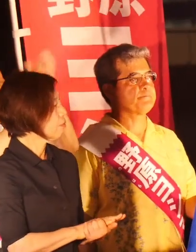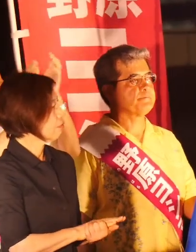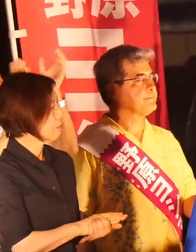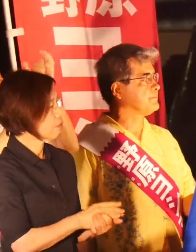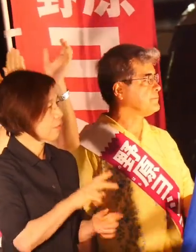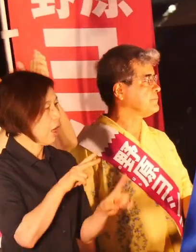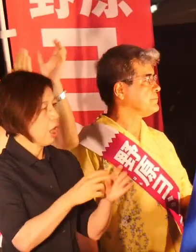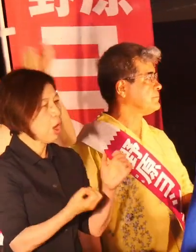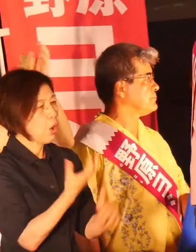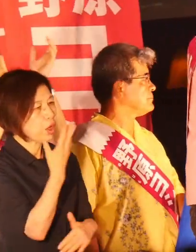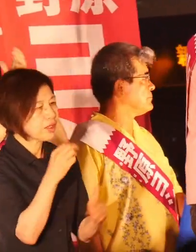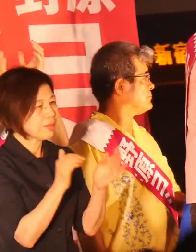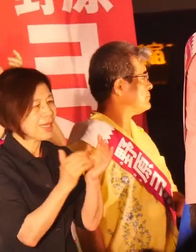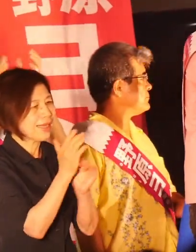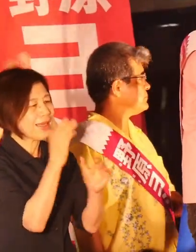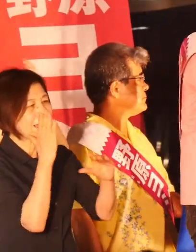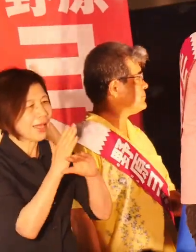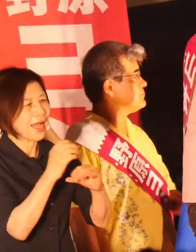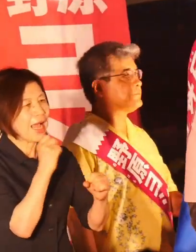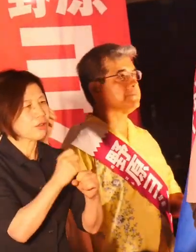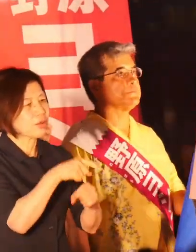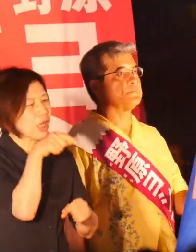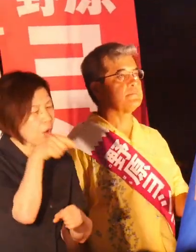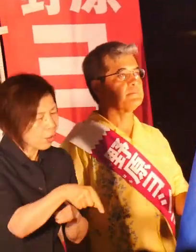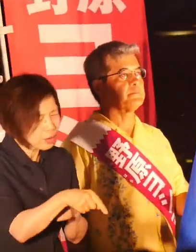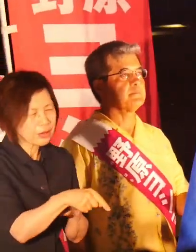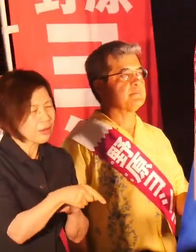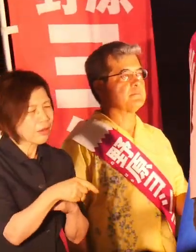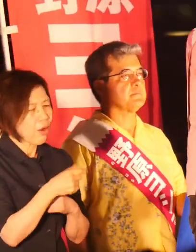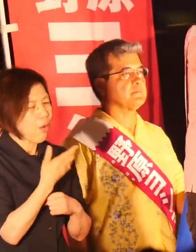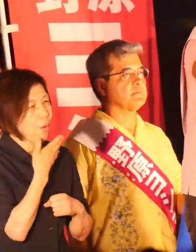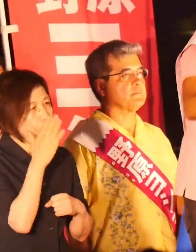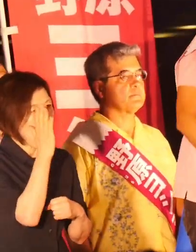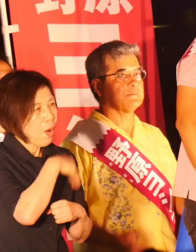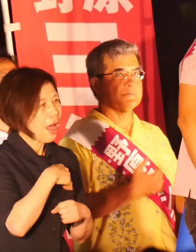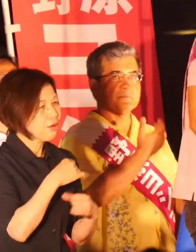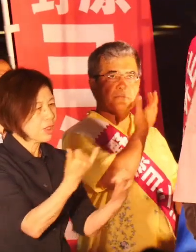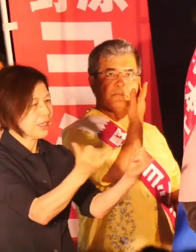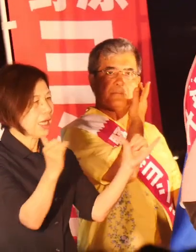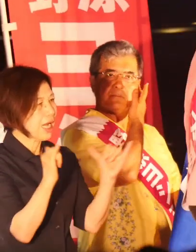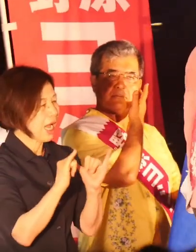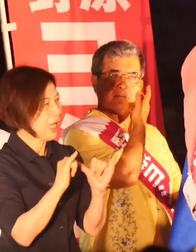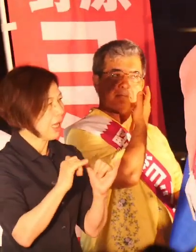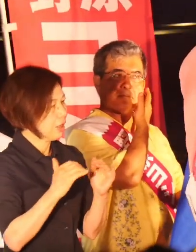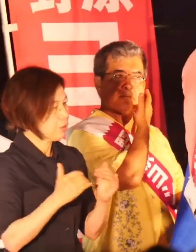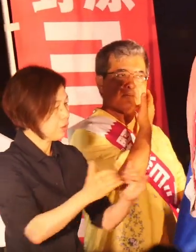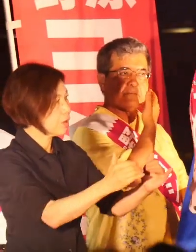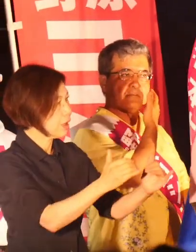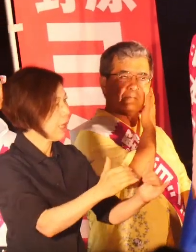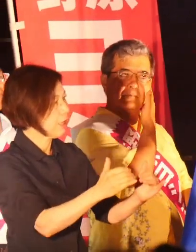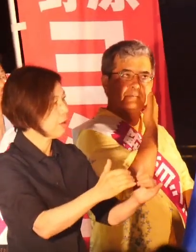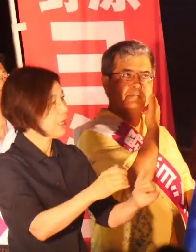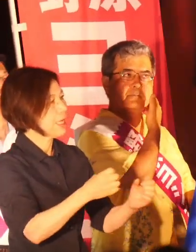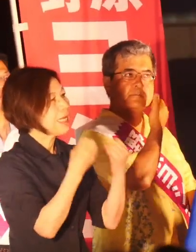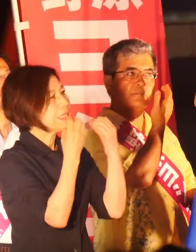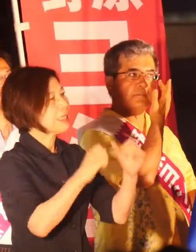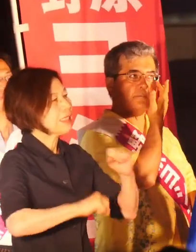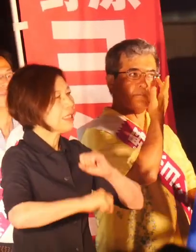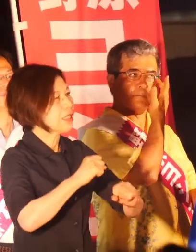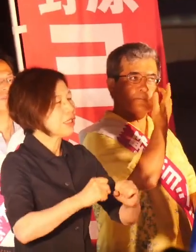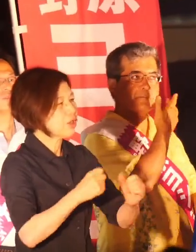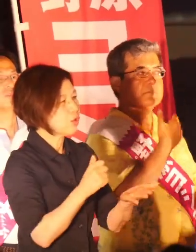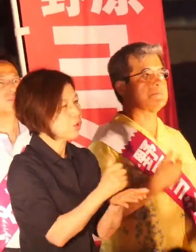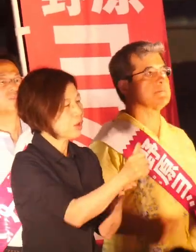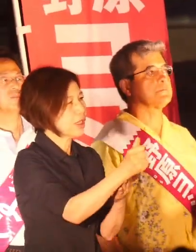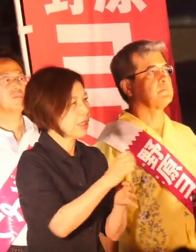よ。小泉竹中が作ったこのとんでもない社会、今加速してますよ。ずっと新自由主義継続されて